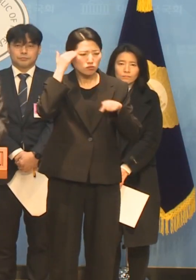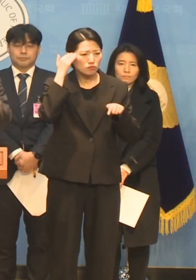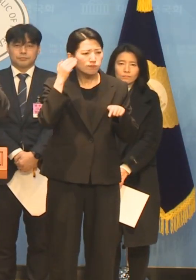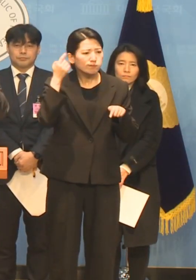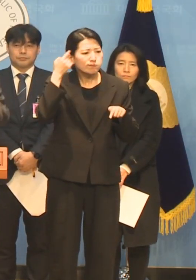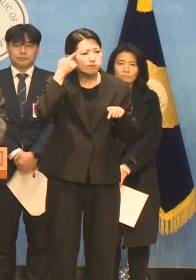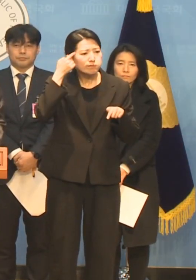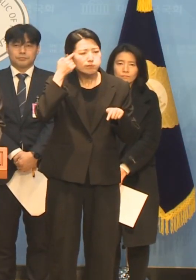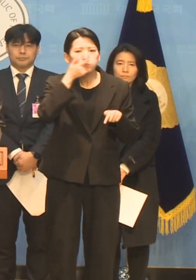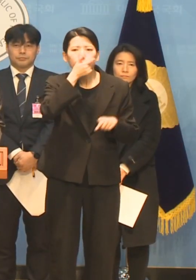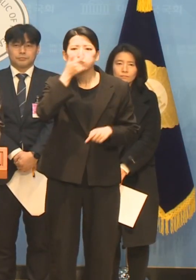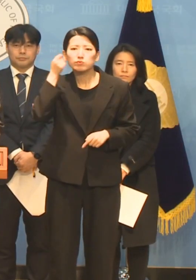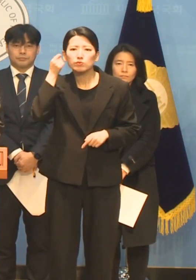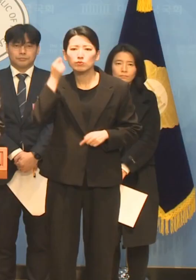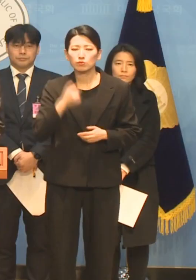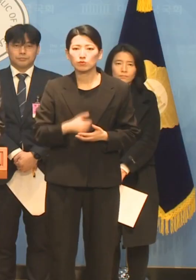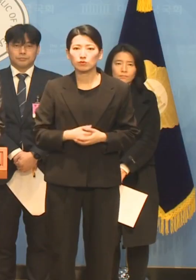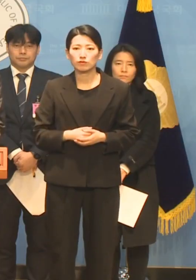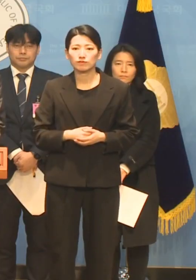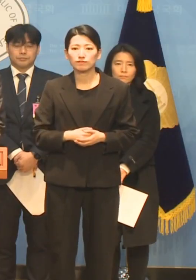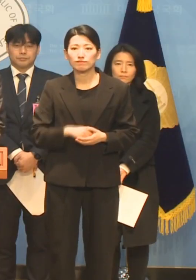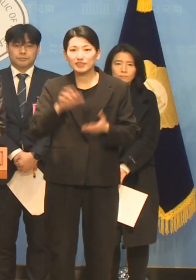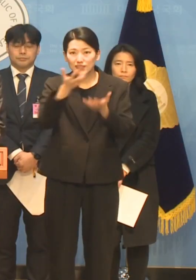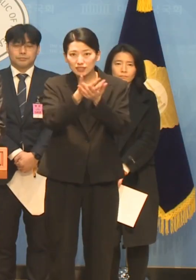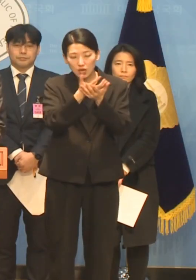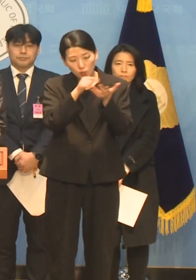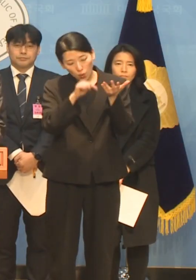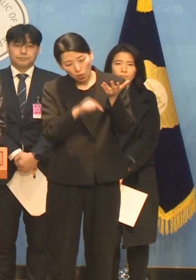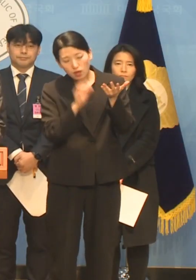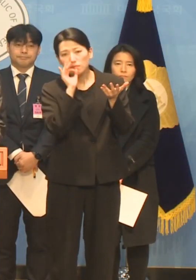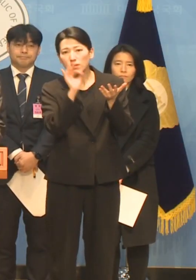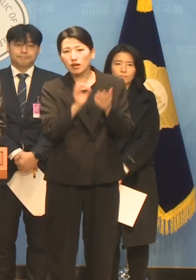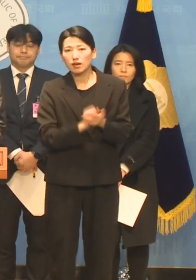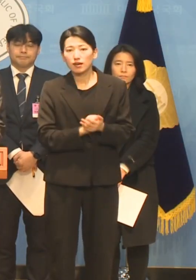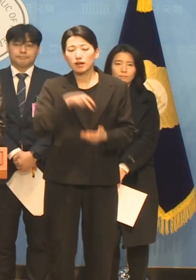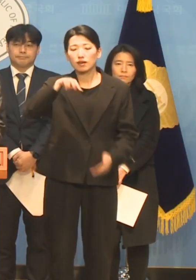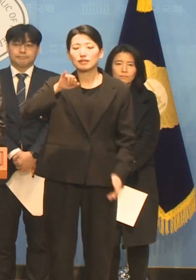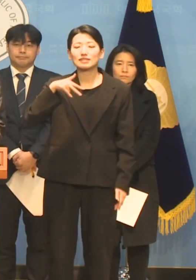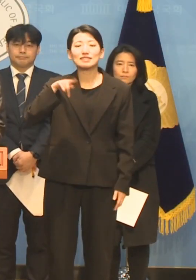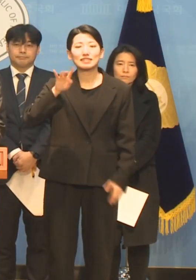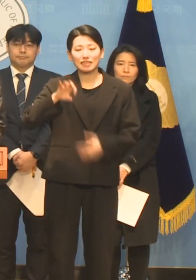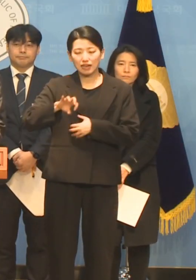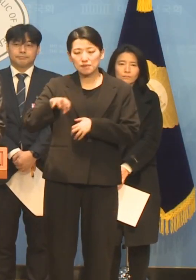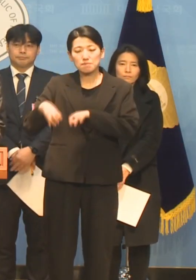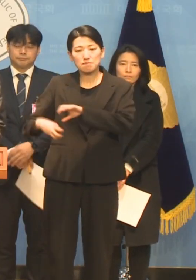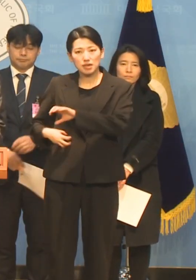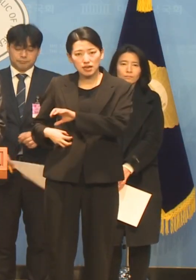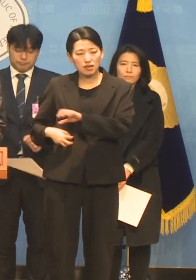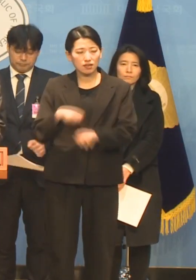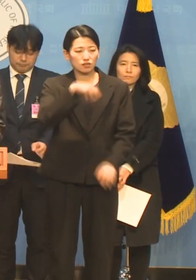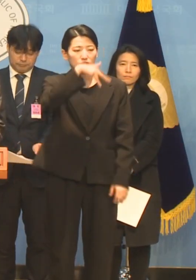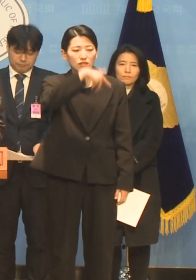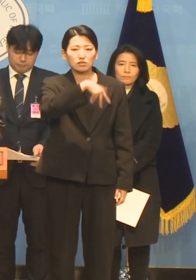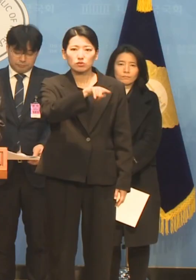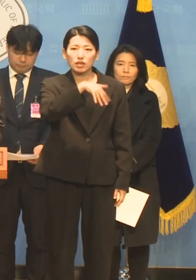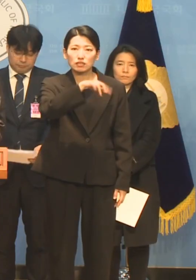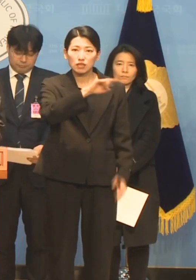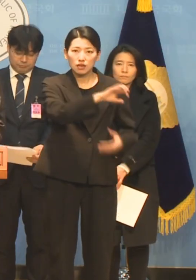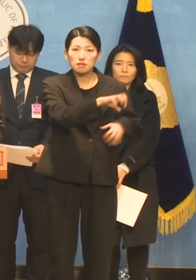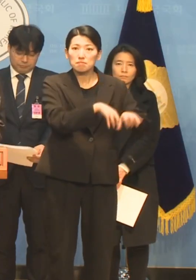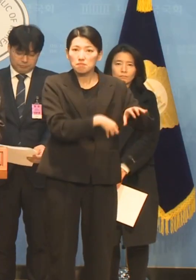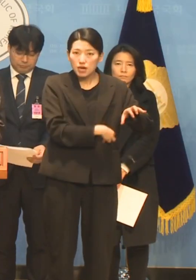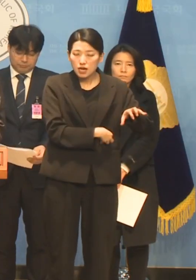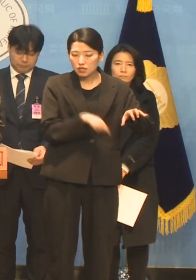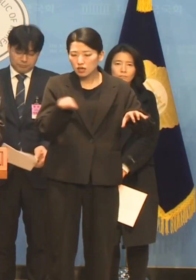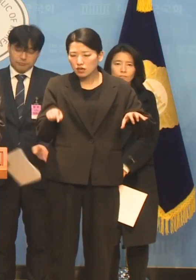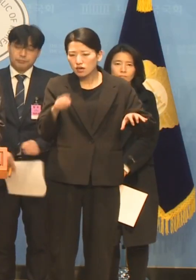연구 첨부 파일 2에도 나타나 있지만 신장 이식을 하는 경우와 췌장 이식을 하는 경우 똑같이 면역 억제제를